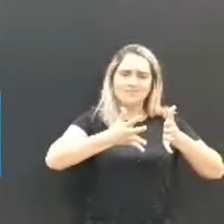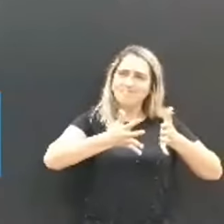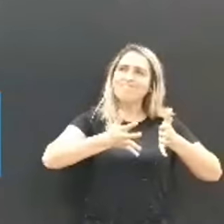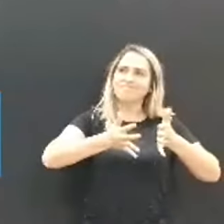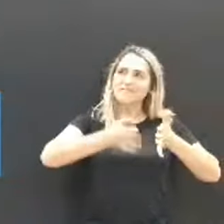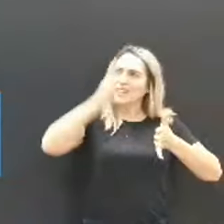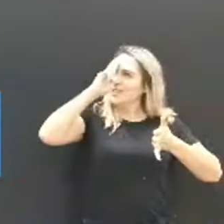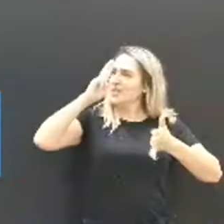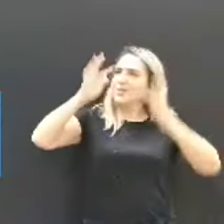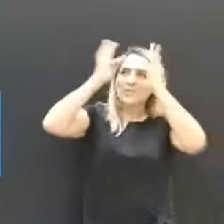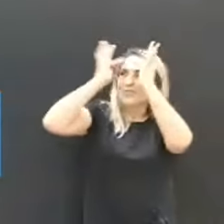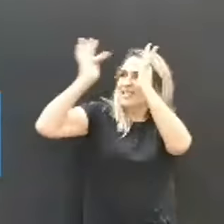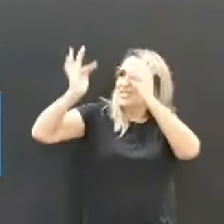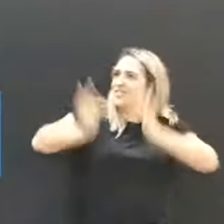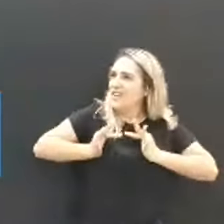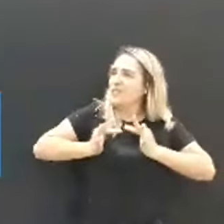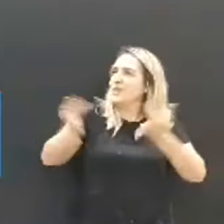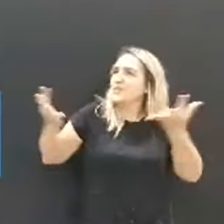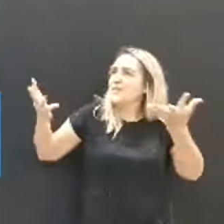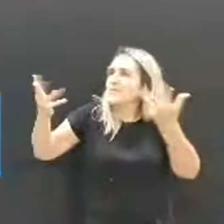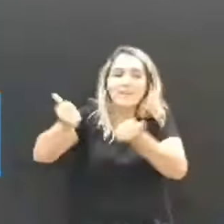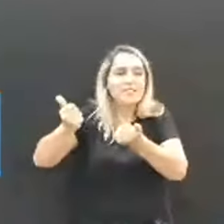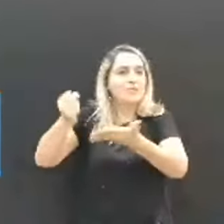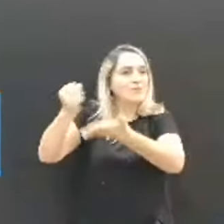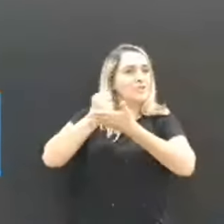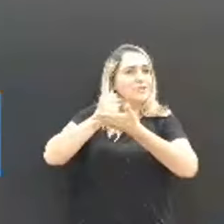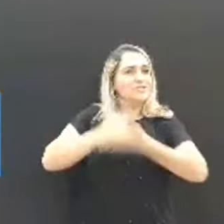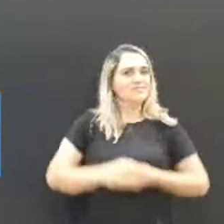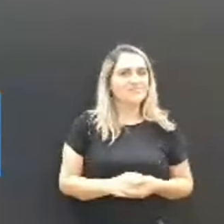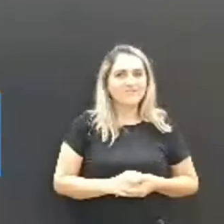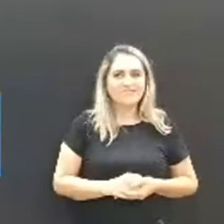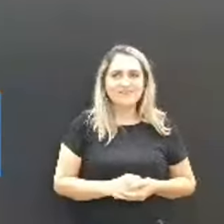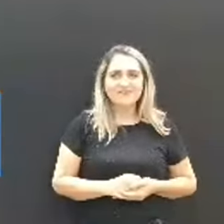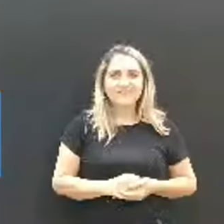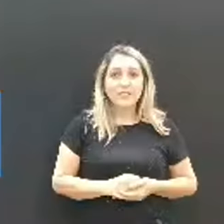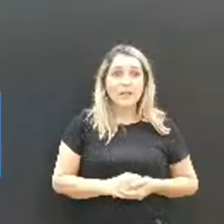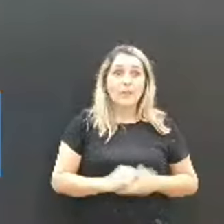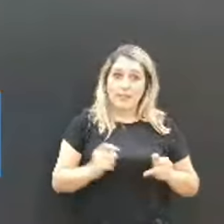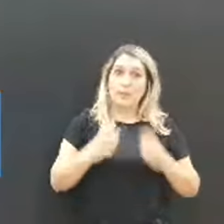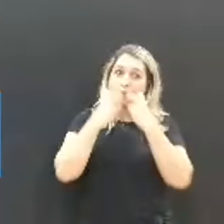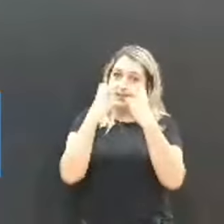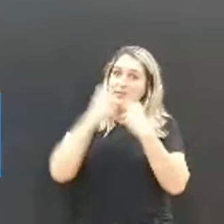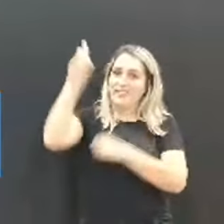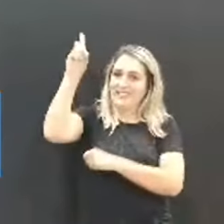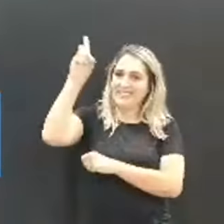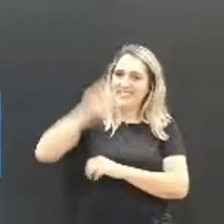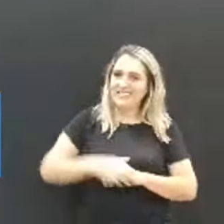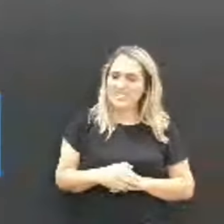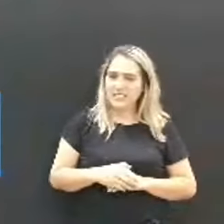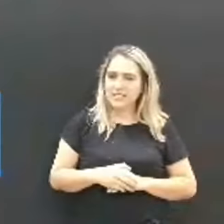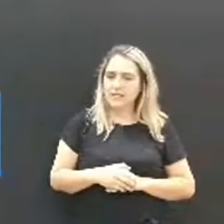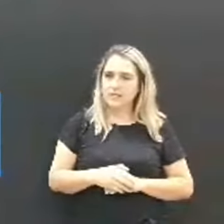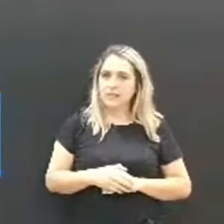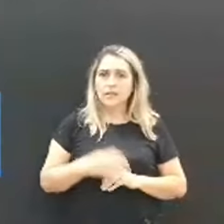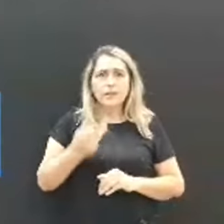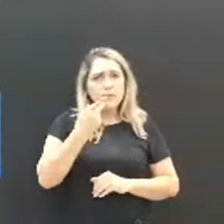observava e tinha vergonha e saía correndo. Mas hoje em dia o Senhor me transformou. Hoje eu interpreto, eu sirvo ao Senhor interpretando,